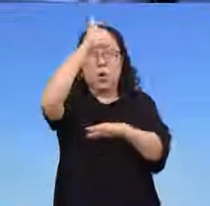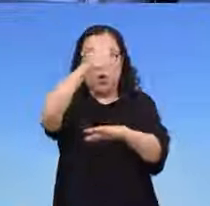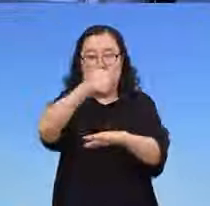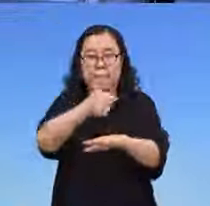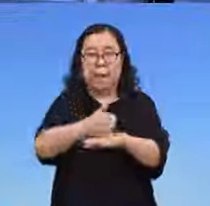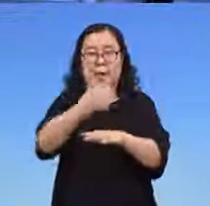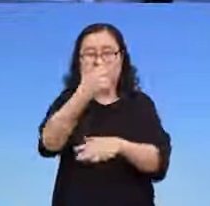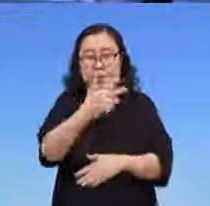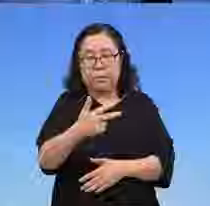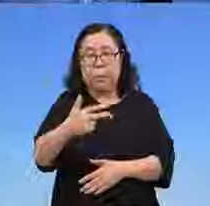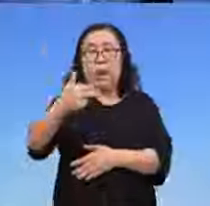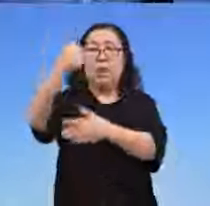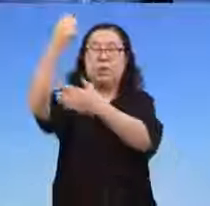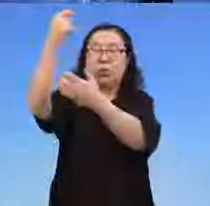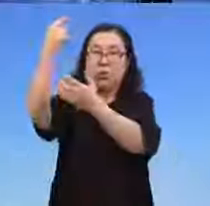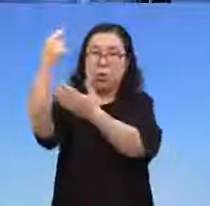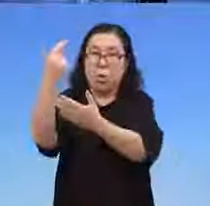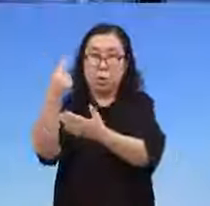마침내 주 오셔서